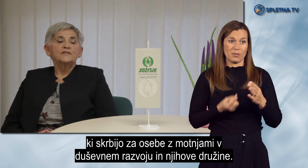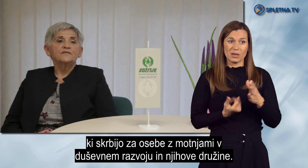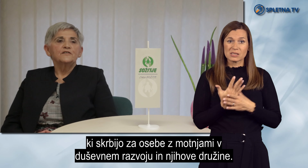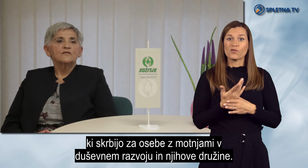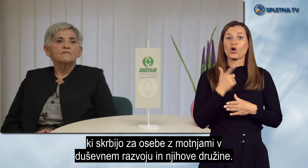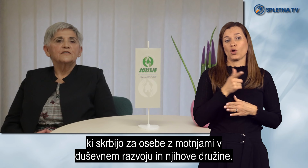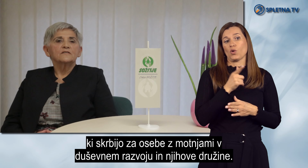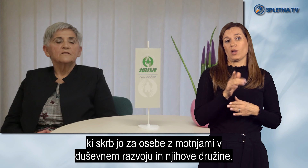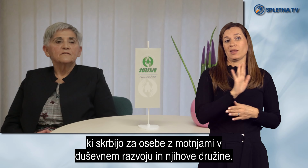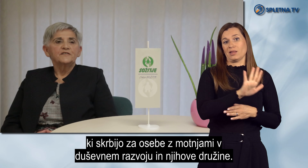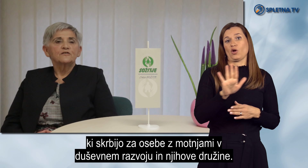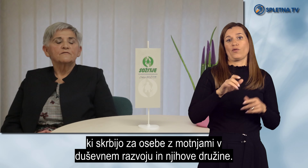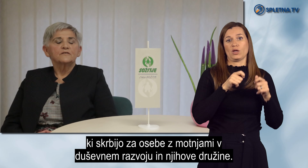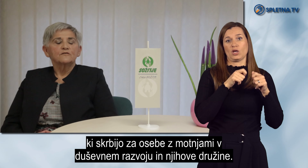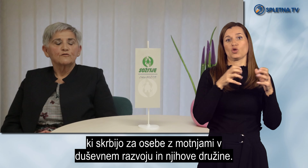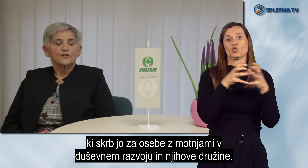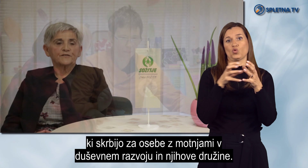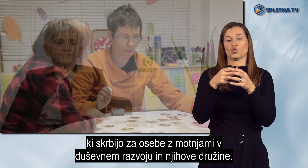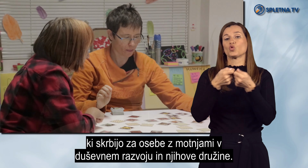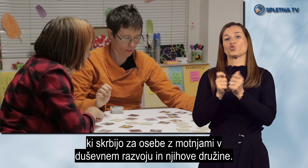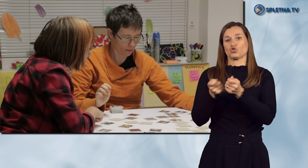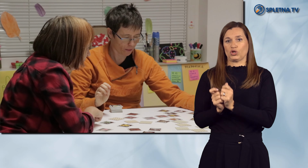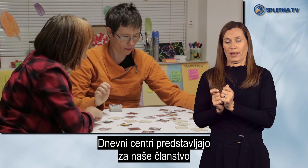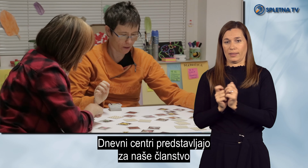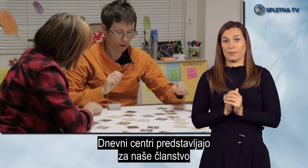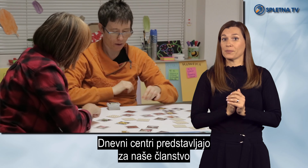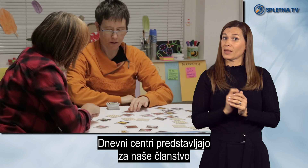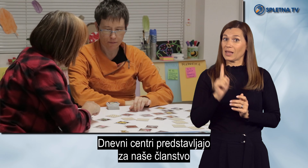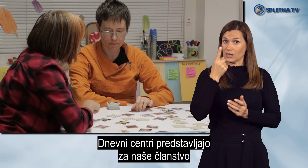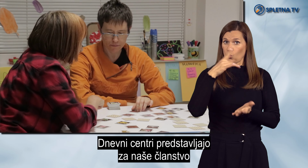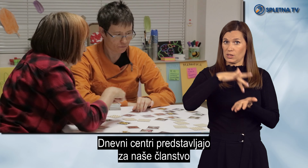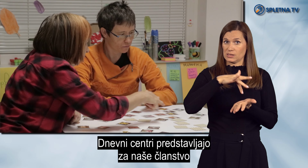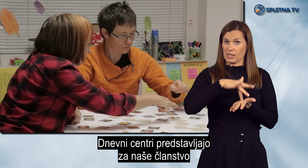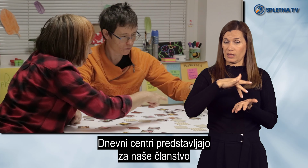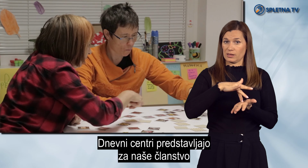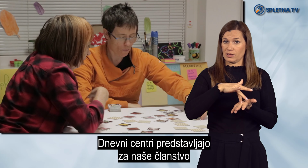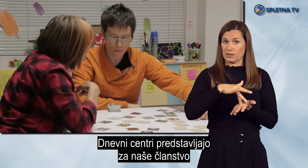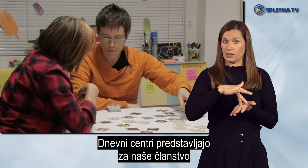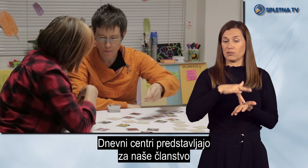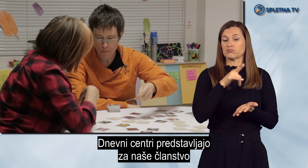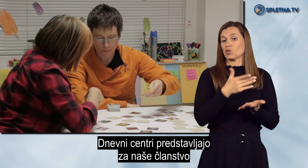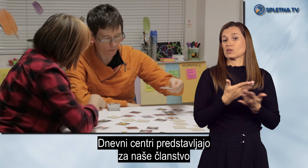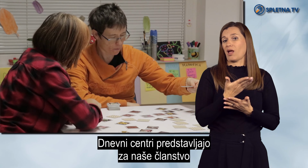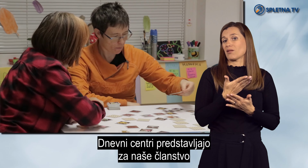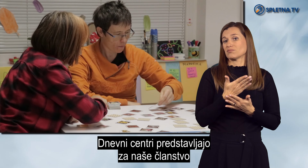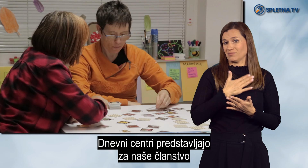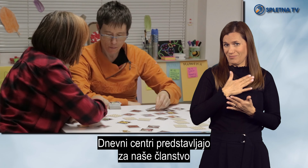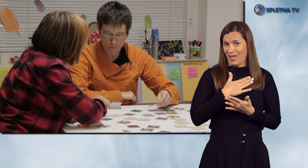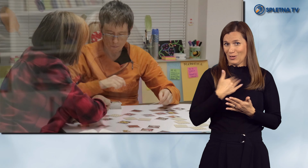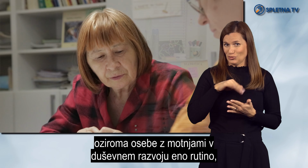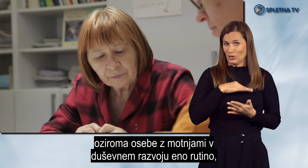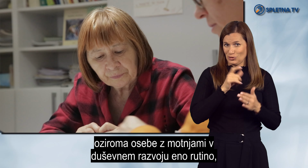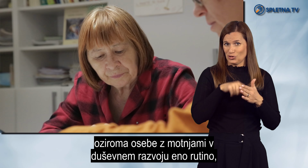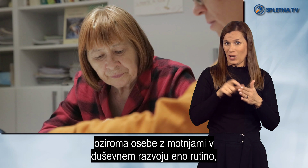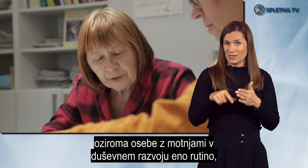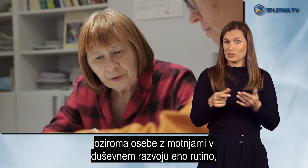razvoju in njihovih družin. Dnevni centri predstavljajo našemu